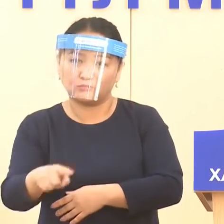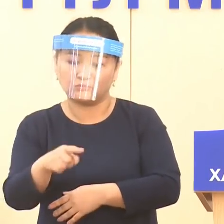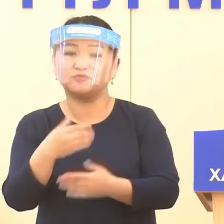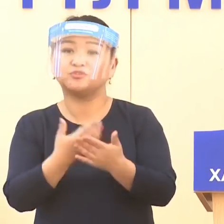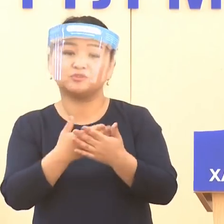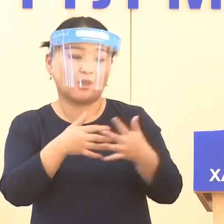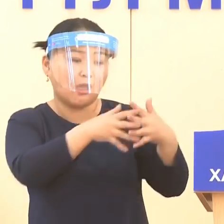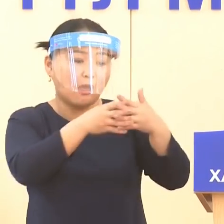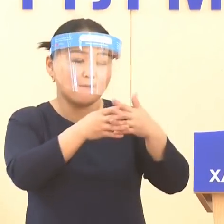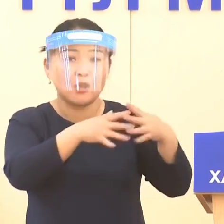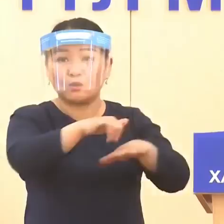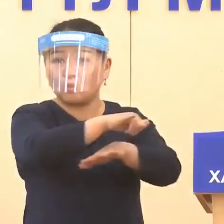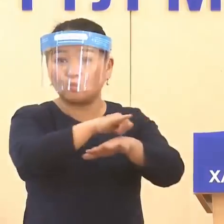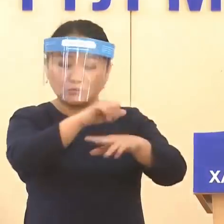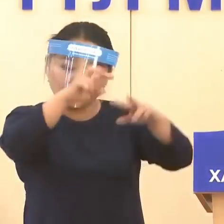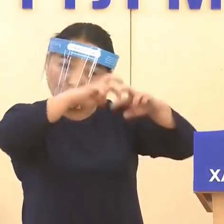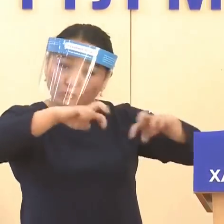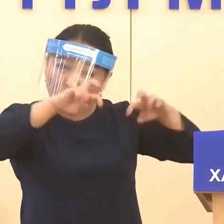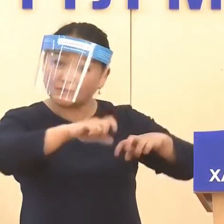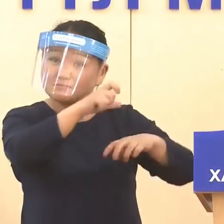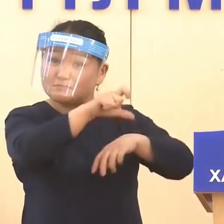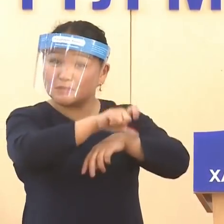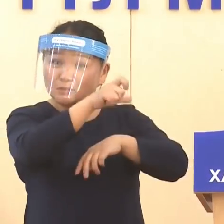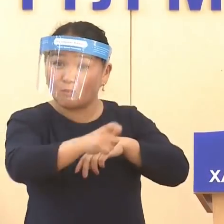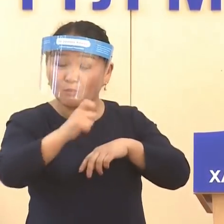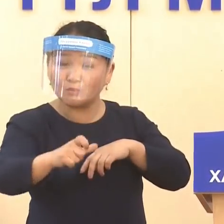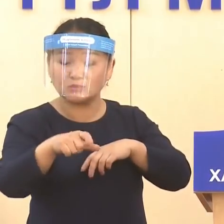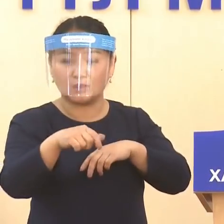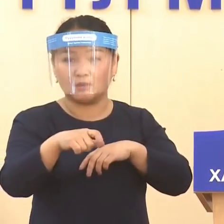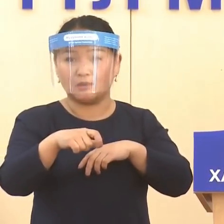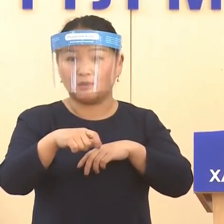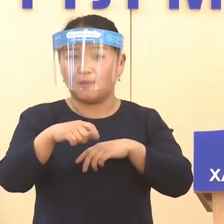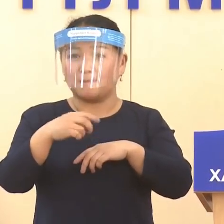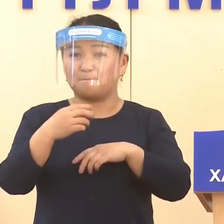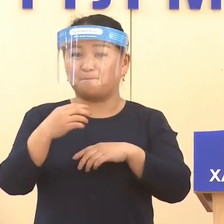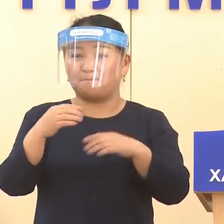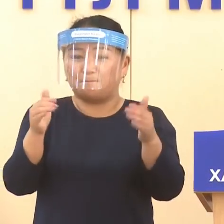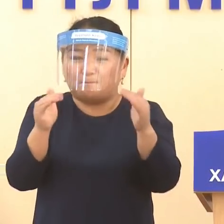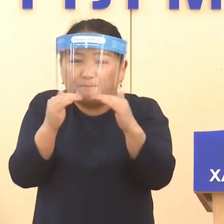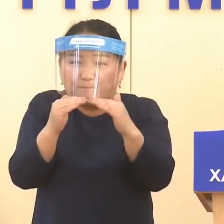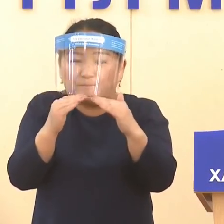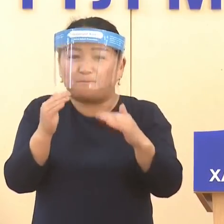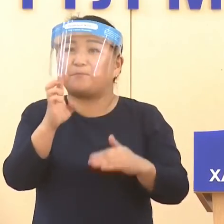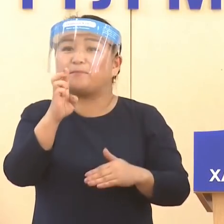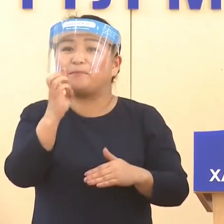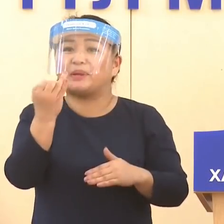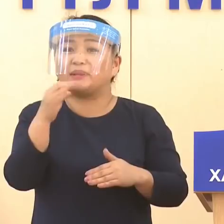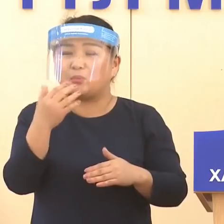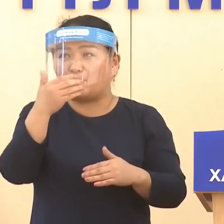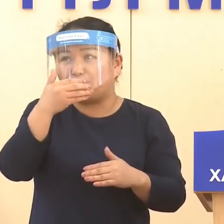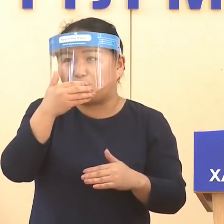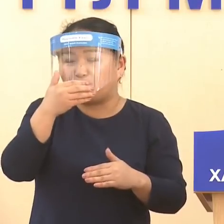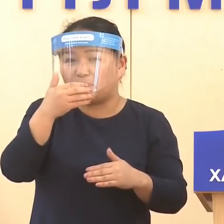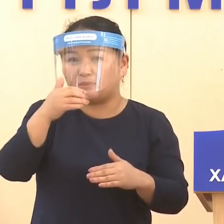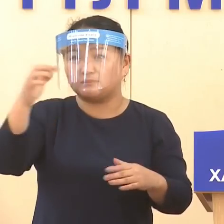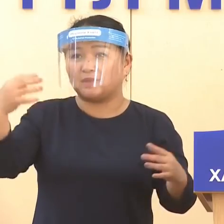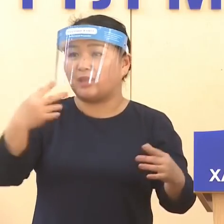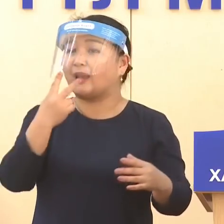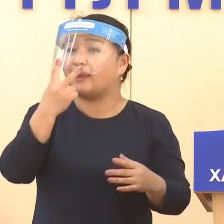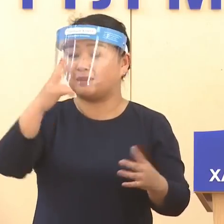нэгдсэн улсын судлаачид за энэ битүү агаарын солилцоо муутай орчинд